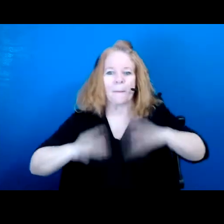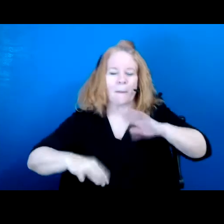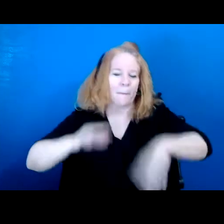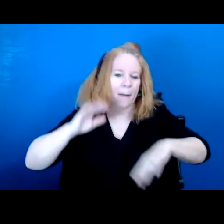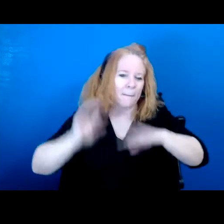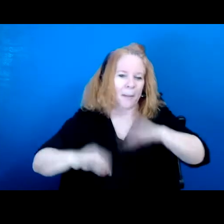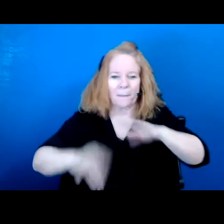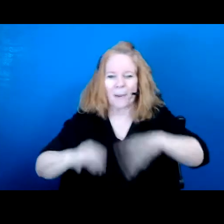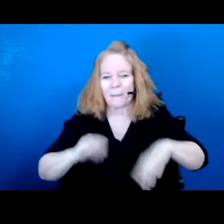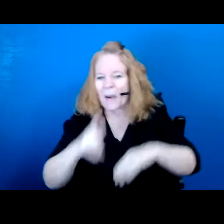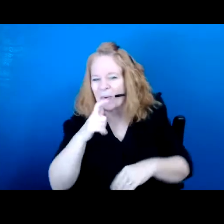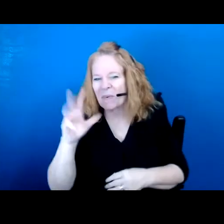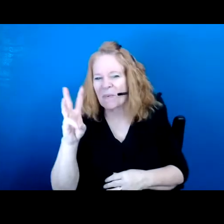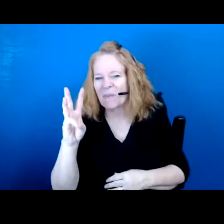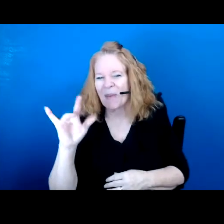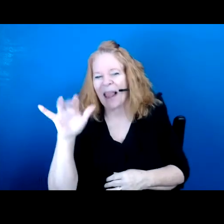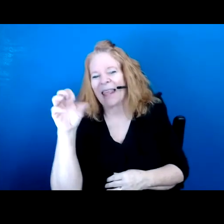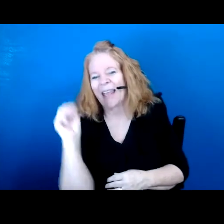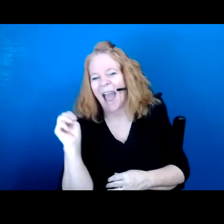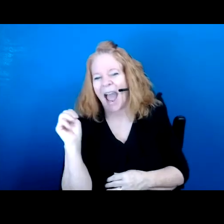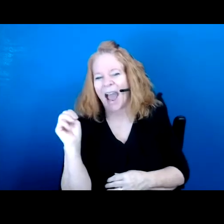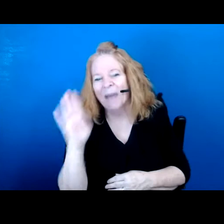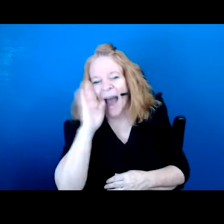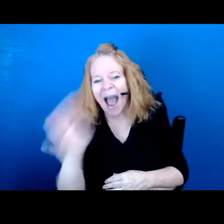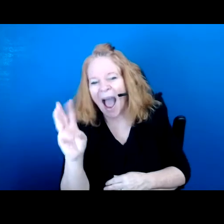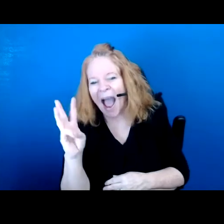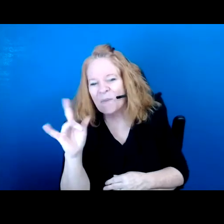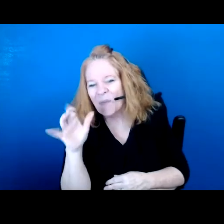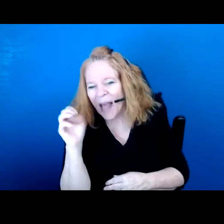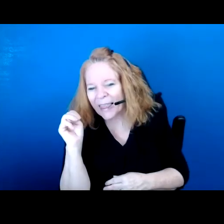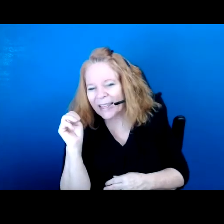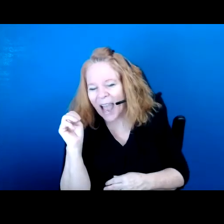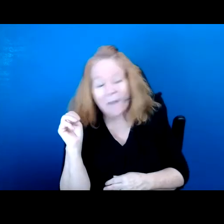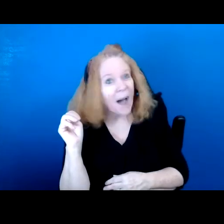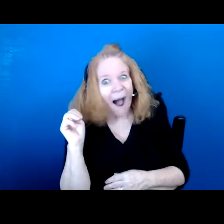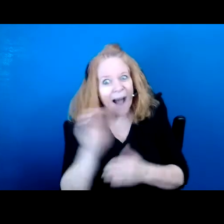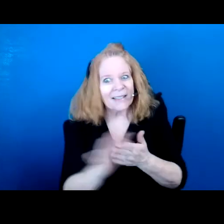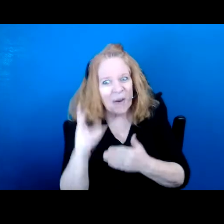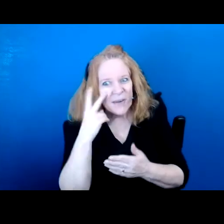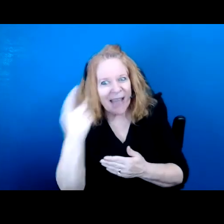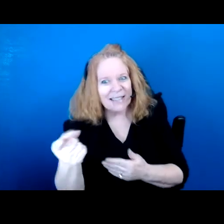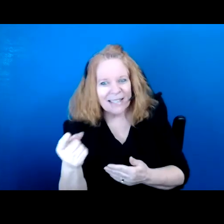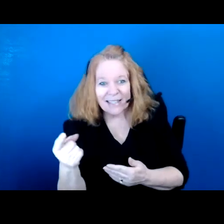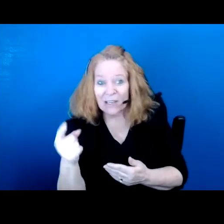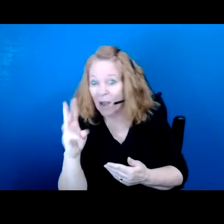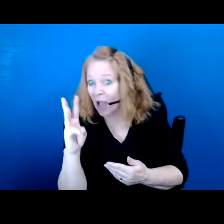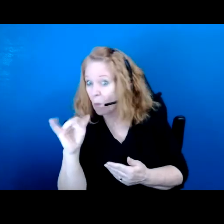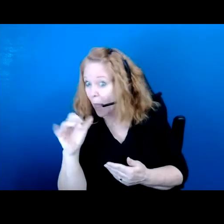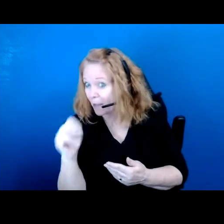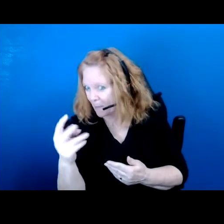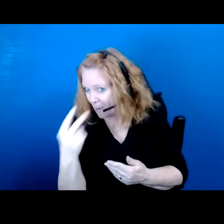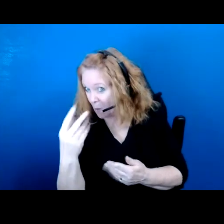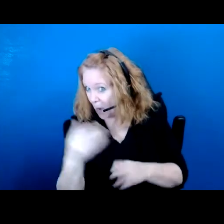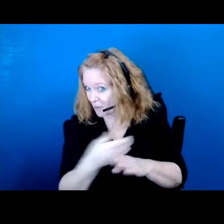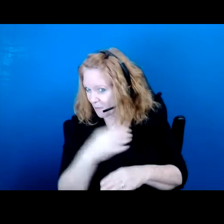ahora amparaban para un pam pam y sigue william hola william que bien verte